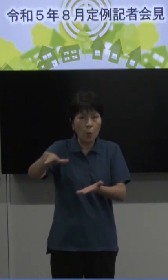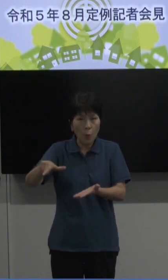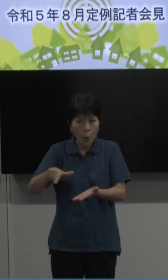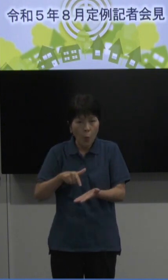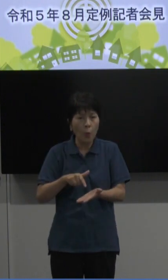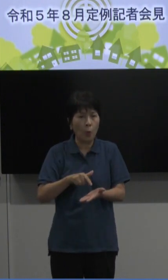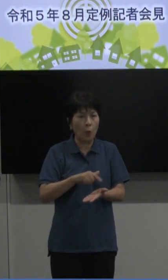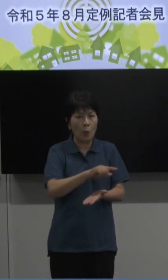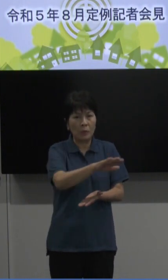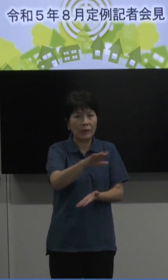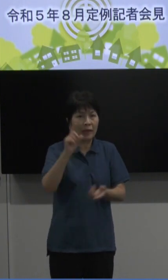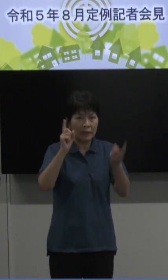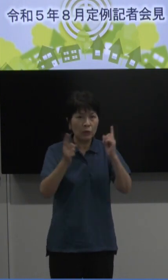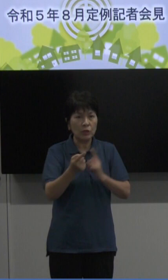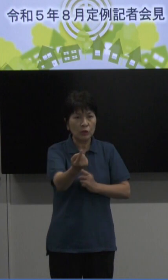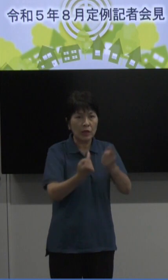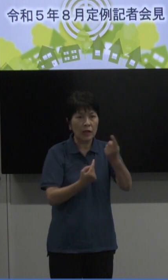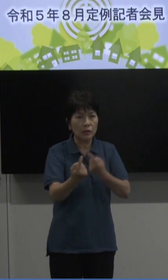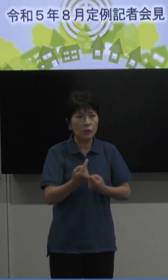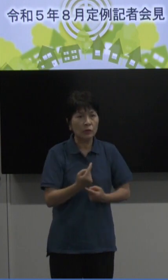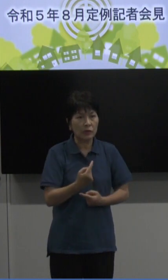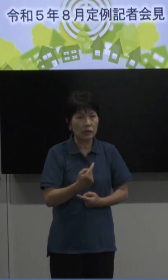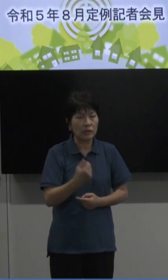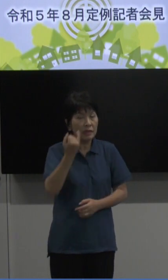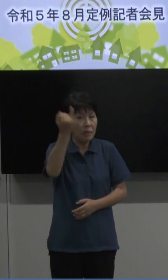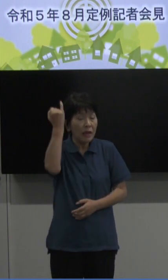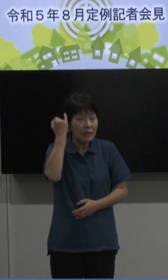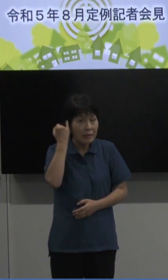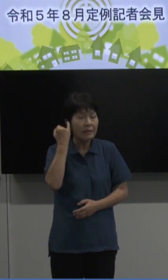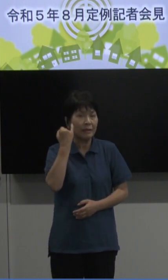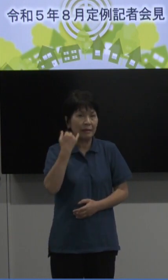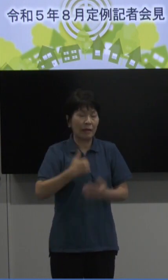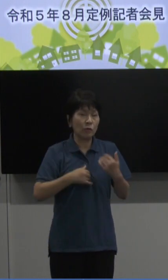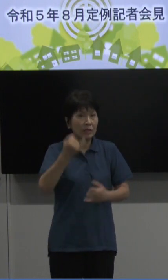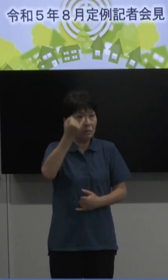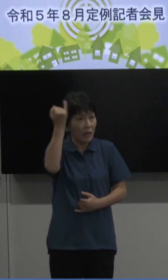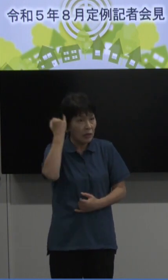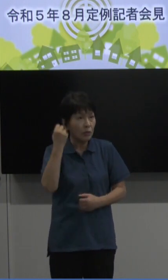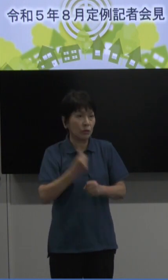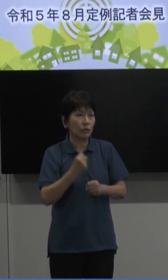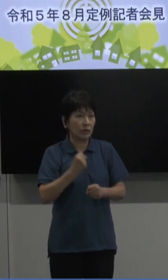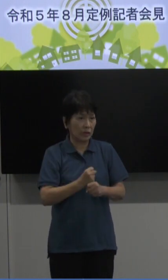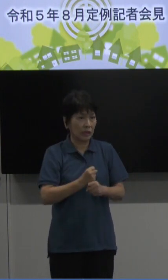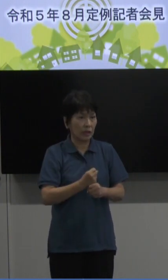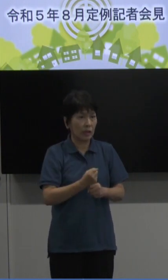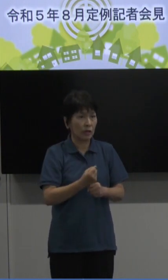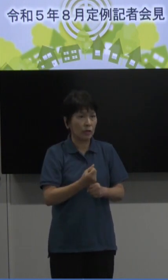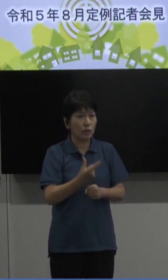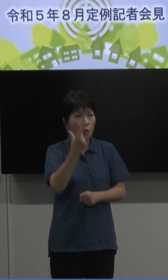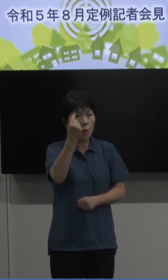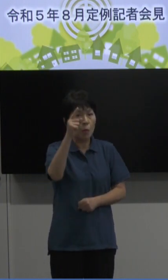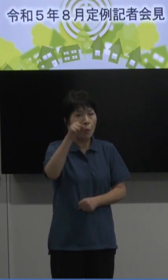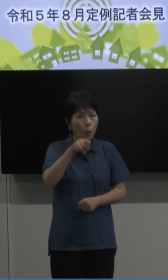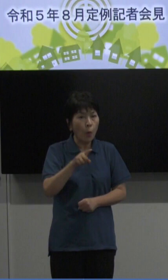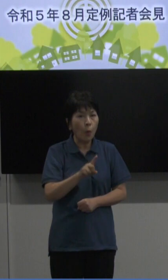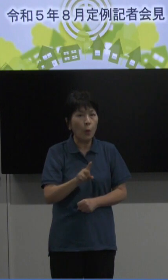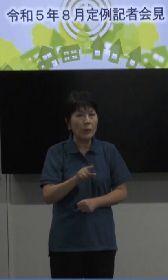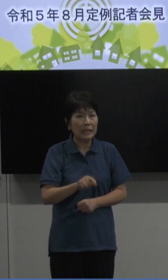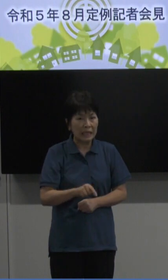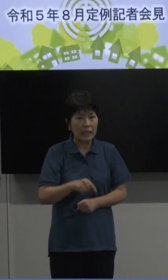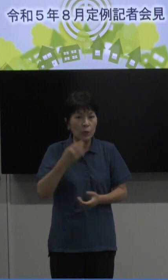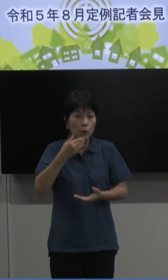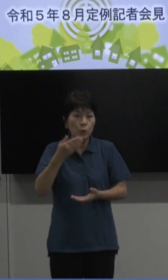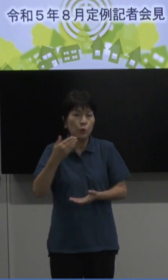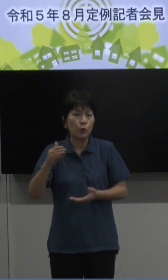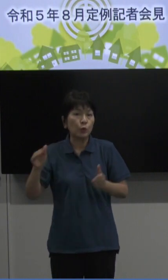がどんどんどんどん変わっていきております。多分ご存知かと思いますが、モービーとかいろんなフードコートな